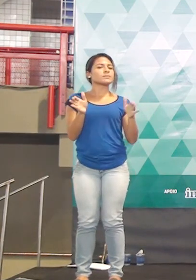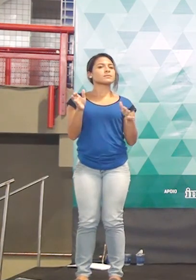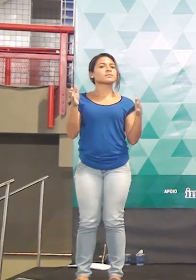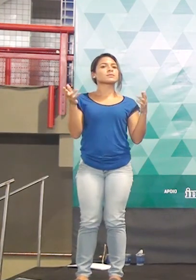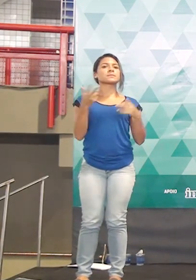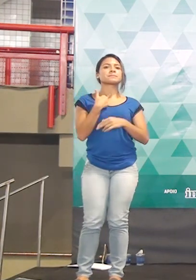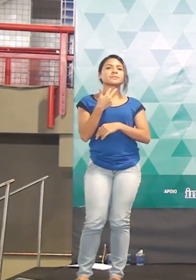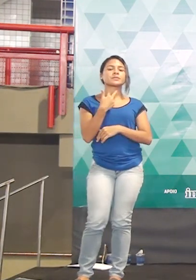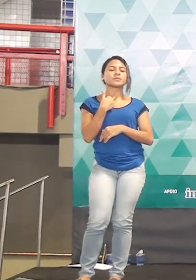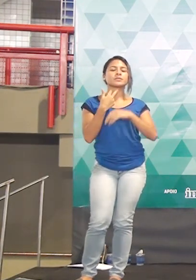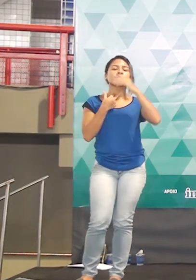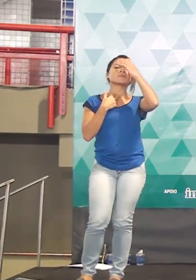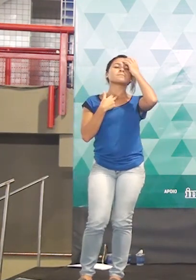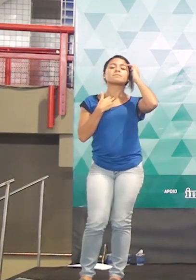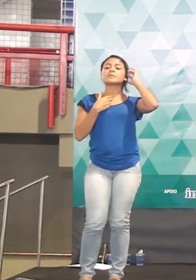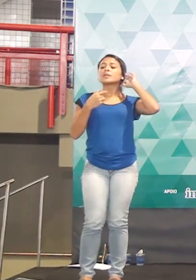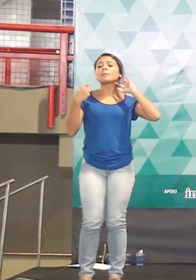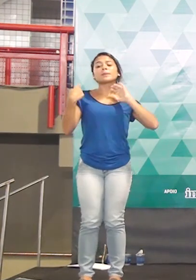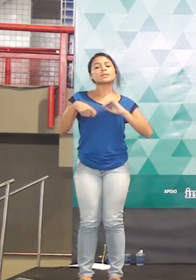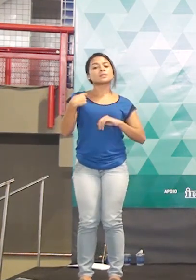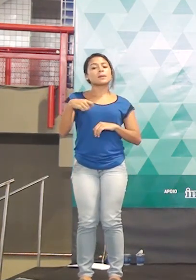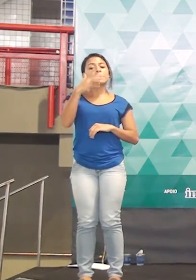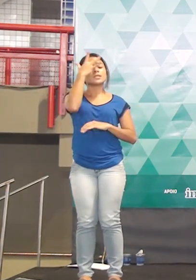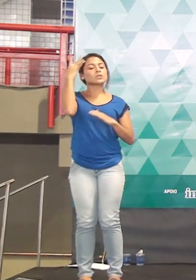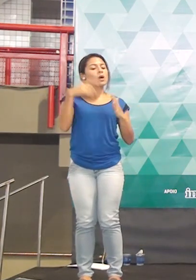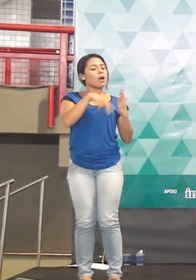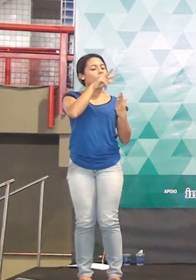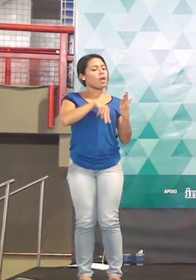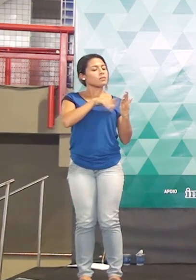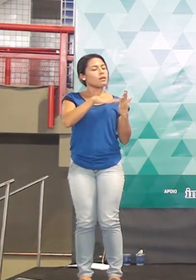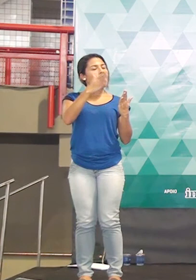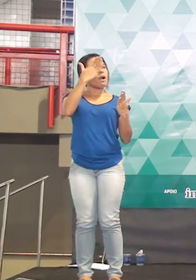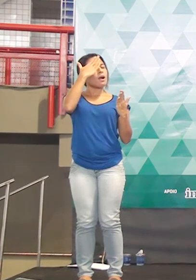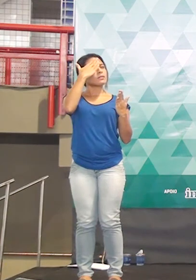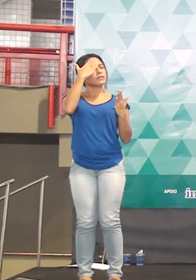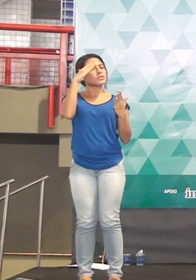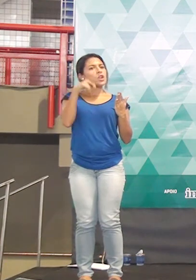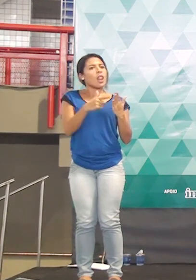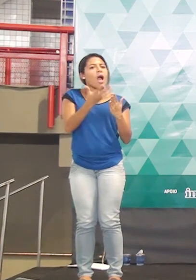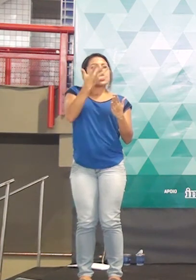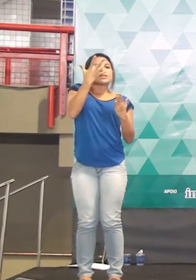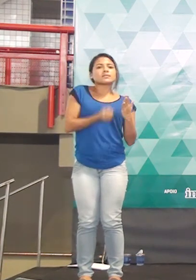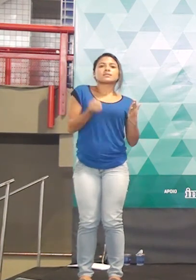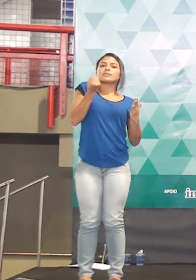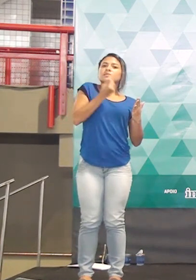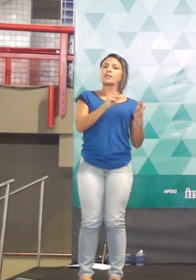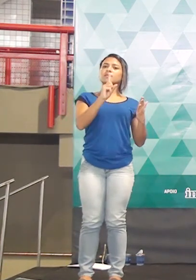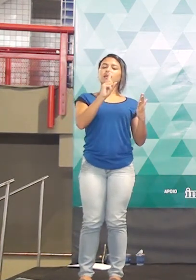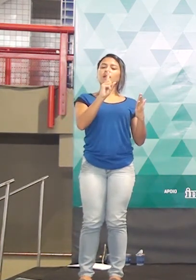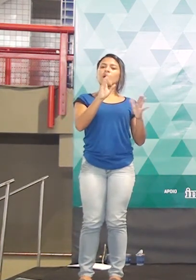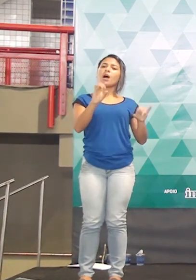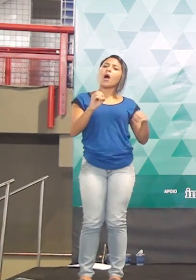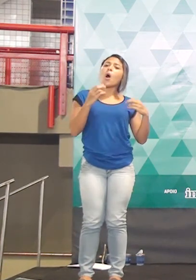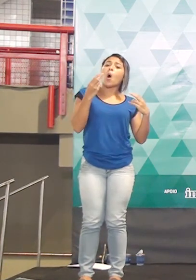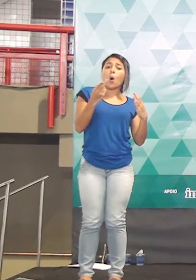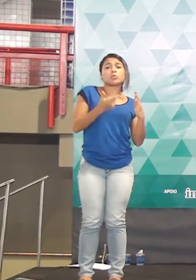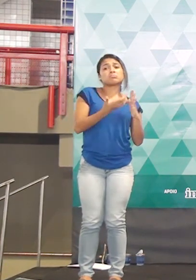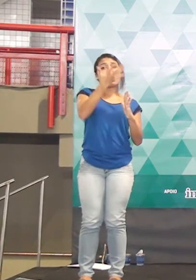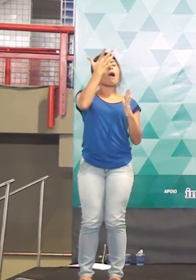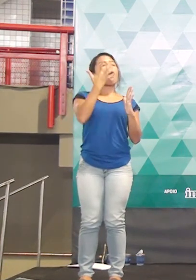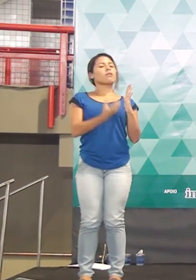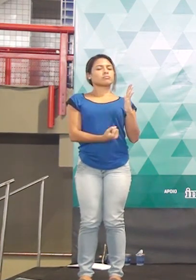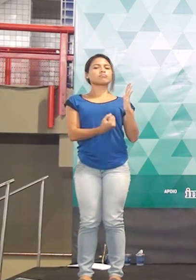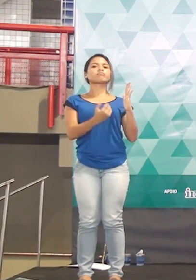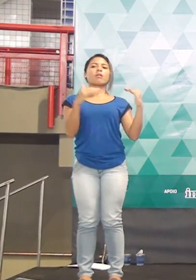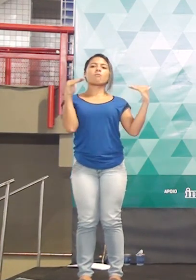O leitor precisa compreender de que lado você está. Se você é só contra ou se você é só a favor.